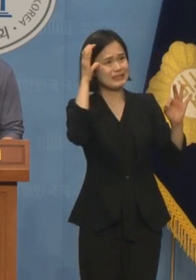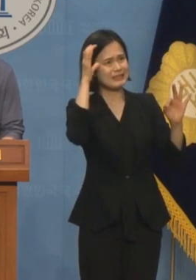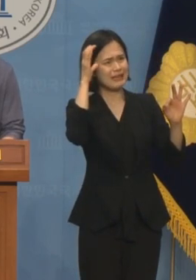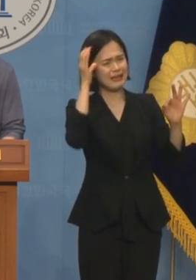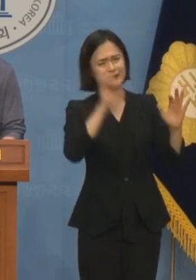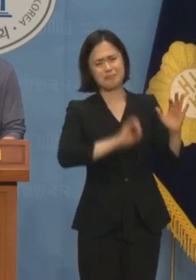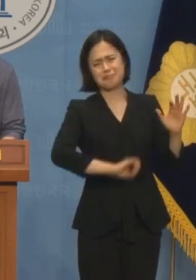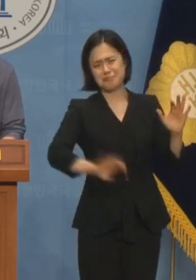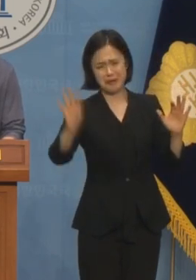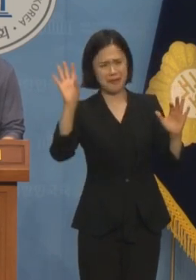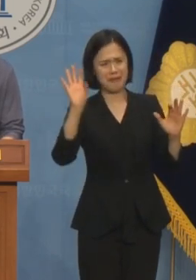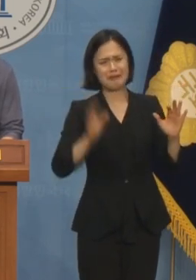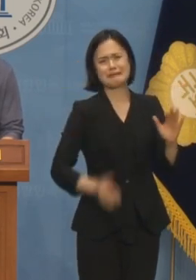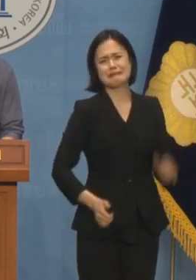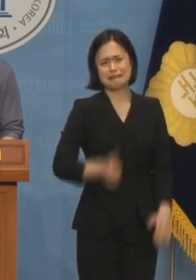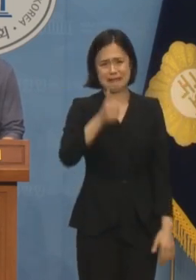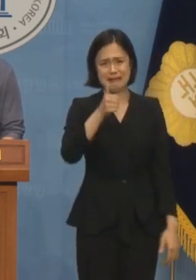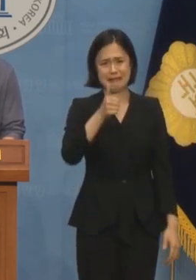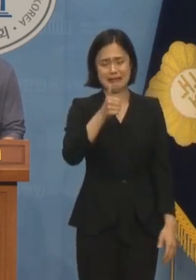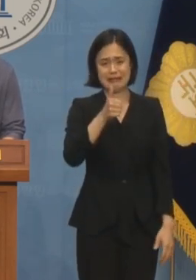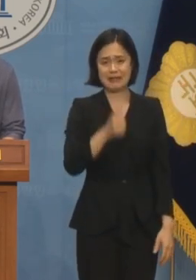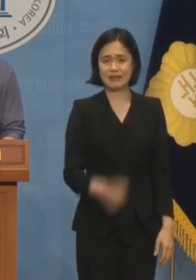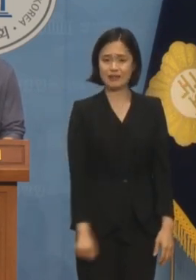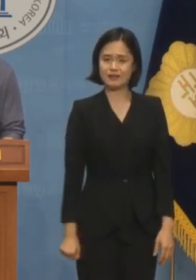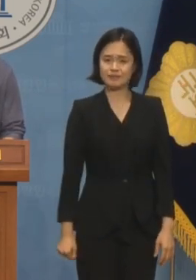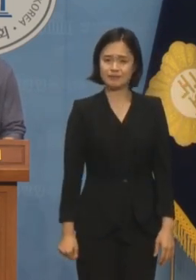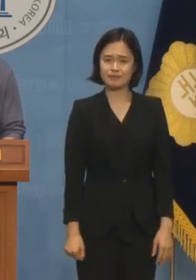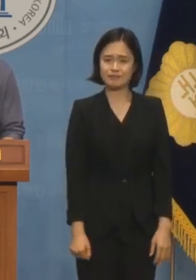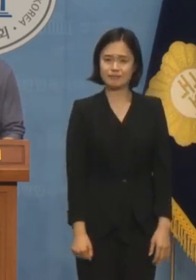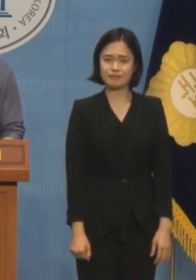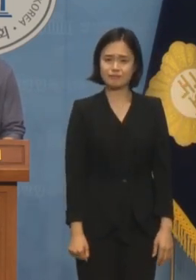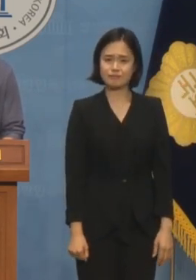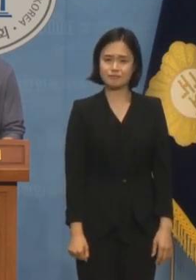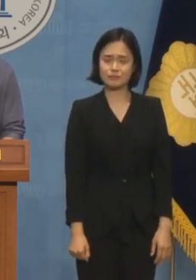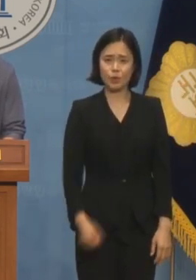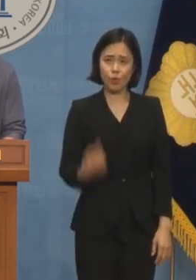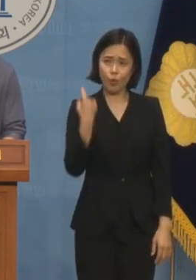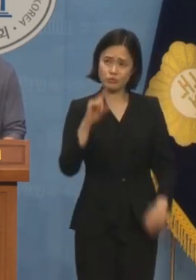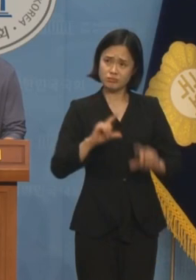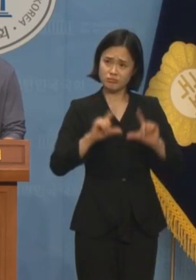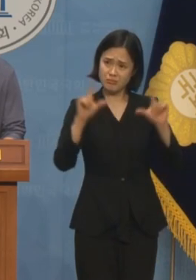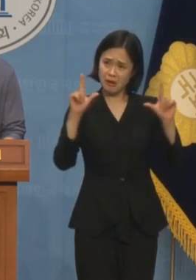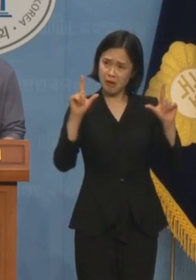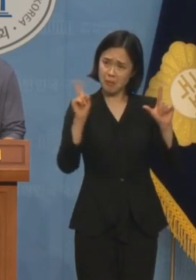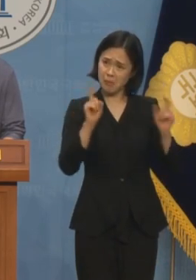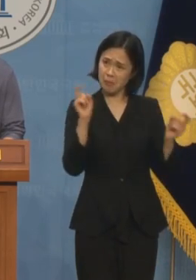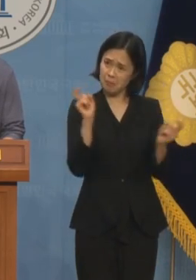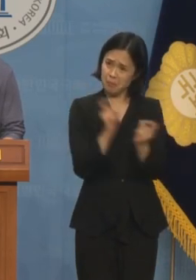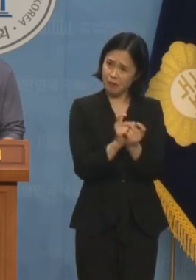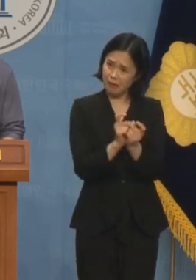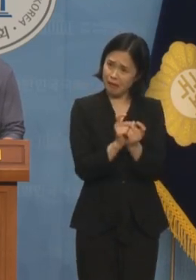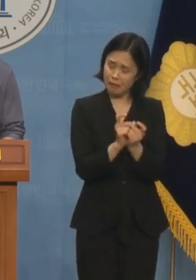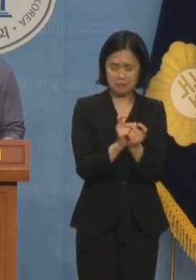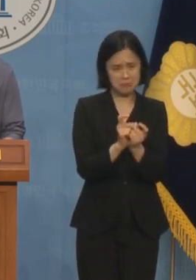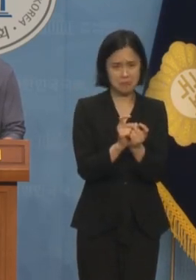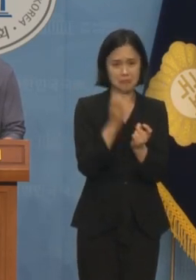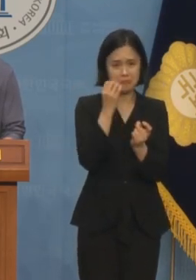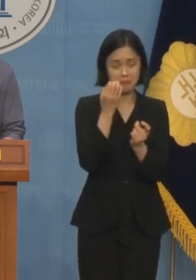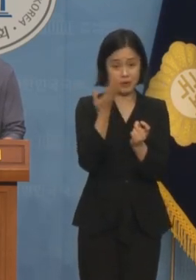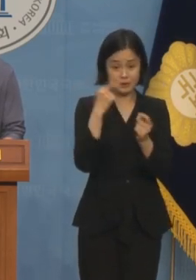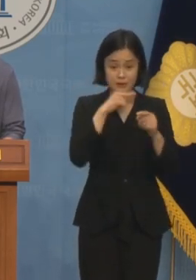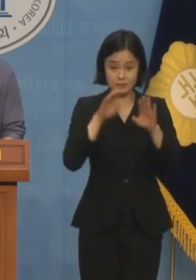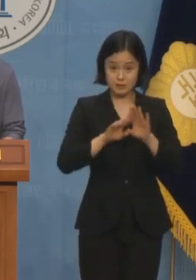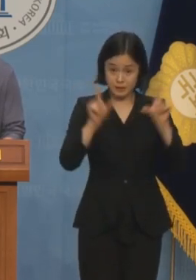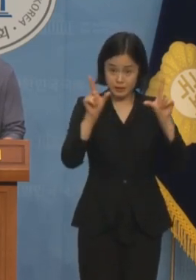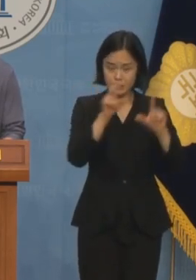버렸습니다. 누가 점지해 준 길일이었는지는 모르겠지만 어제 일요일 오후 1시, 오후